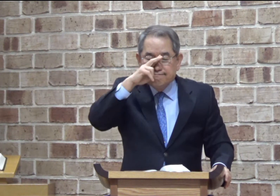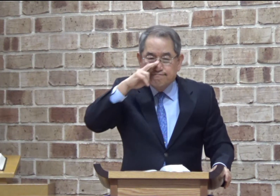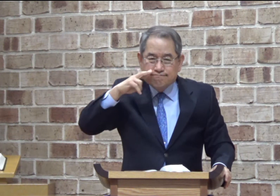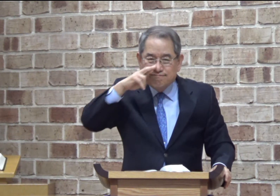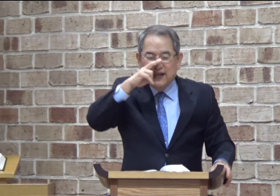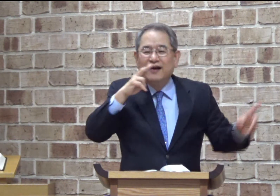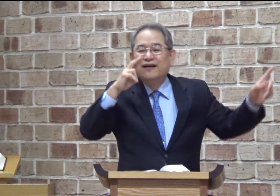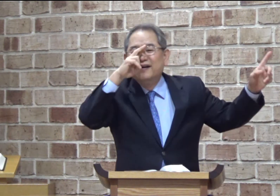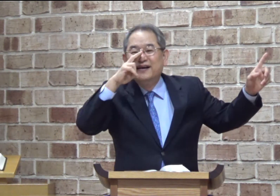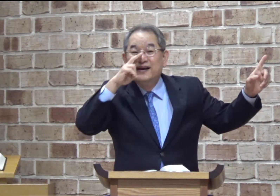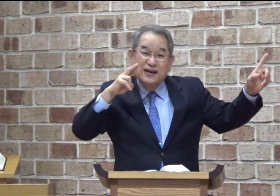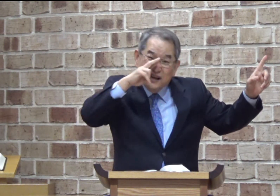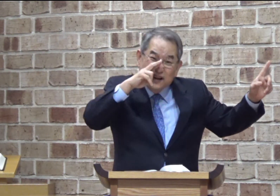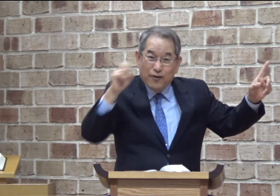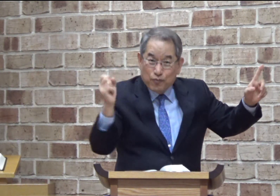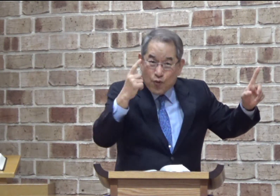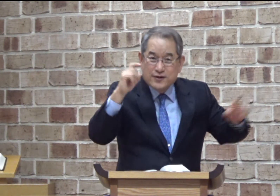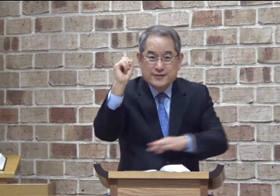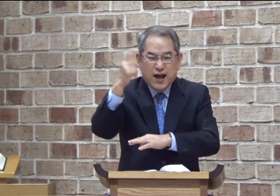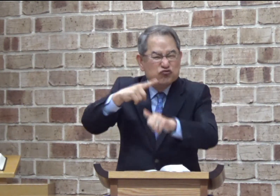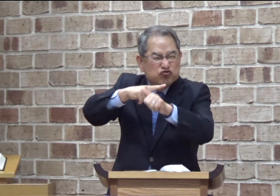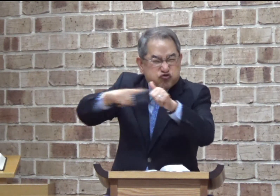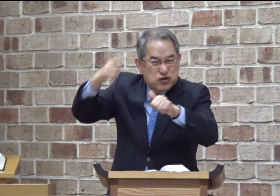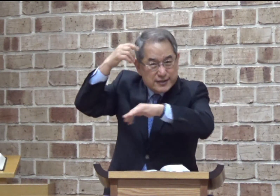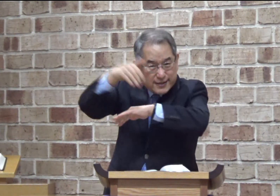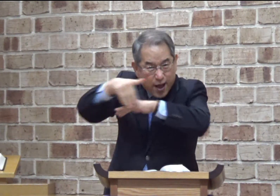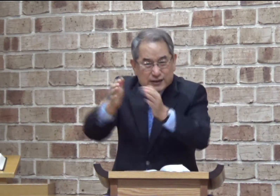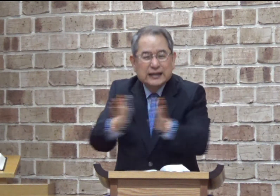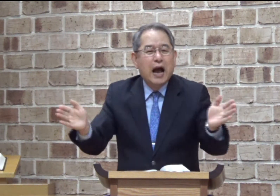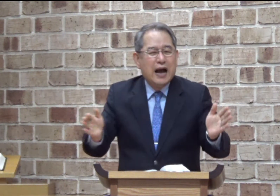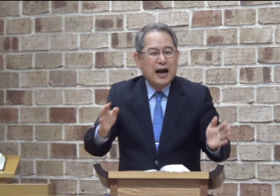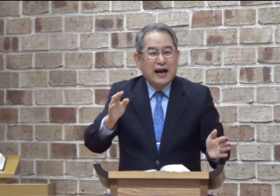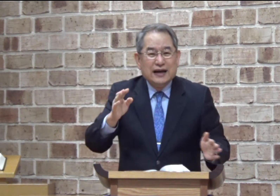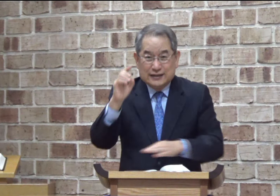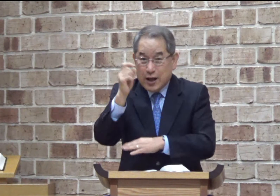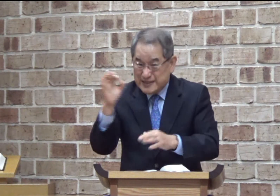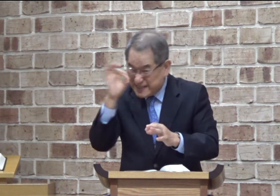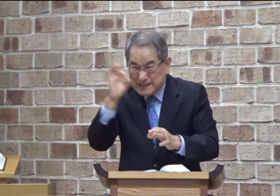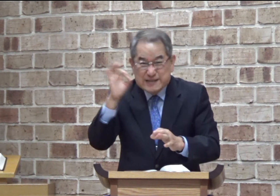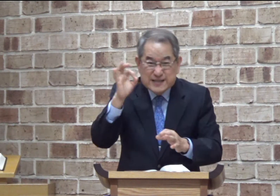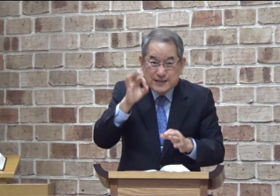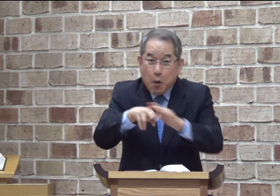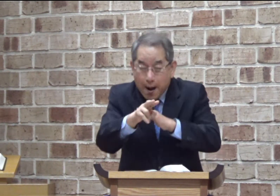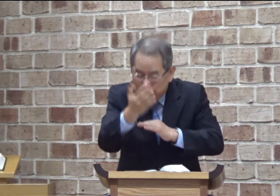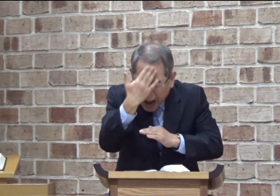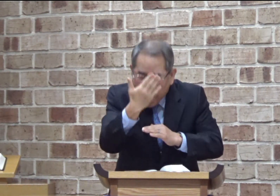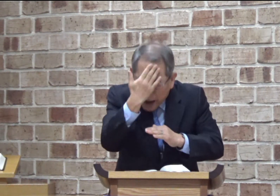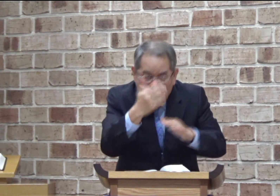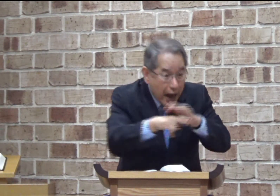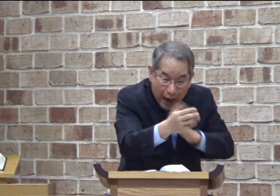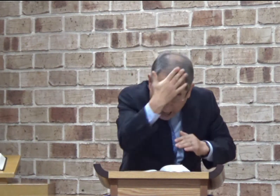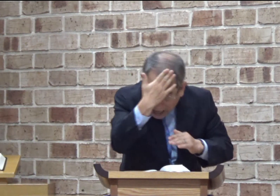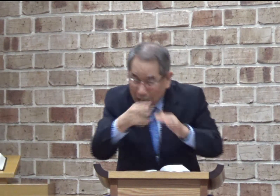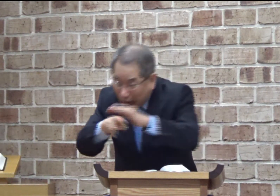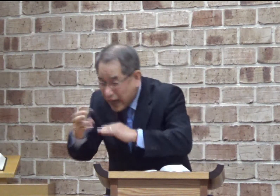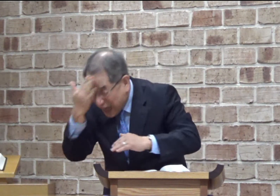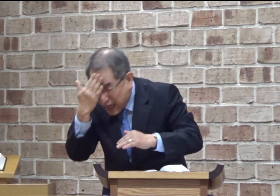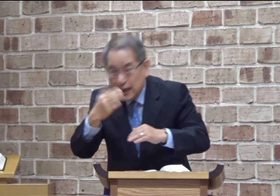천천히요 다윗은 만만이라는 노래를 들었습니다. 사울왕이 그 노래를 듣고 질투하기 시작했습니다. 그래서 다윗을 죽이려고